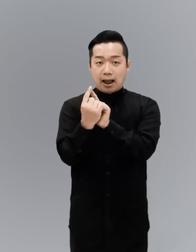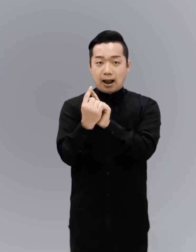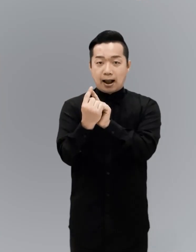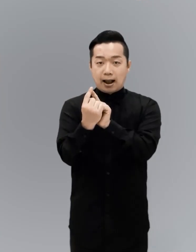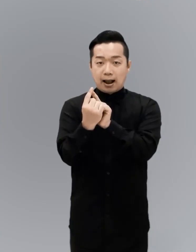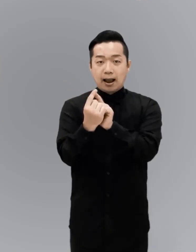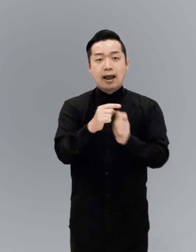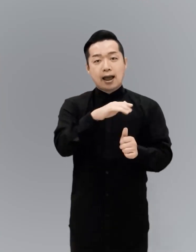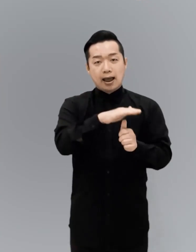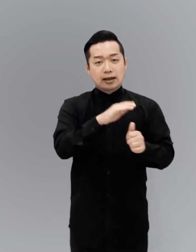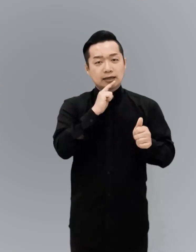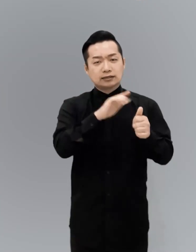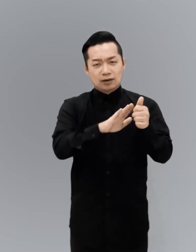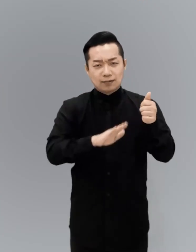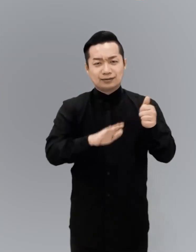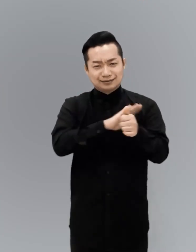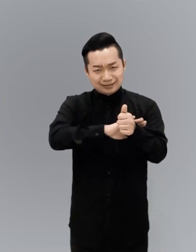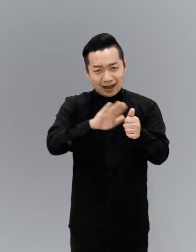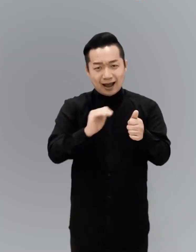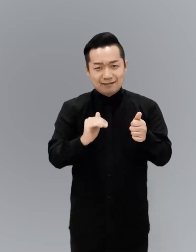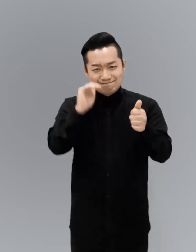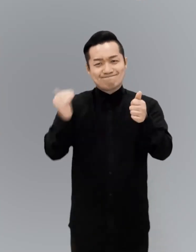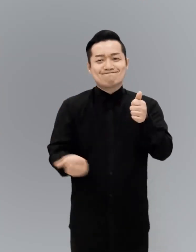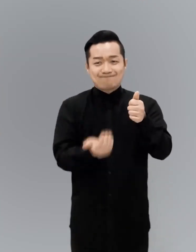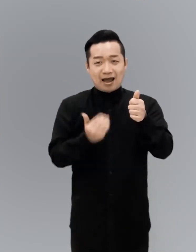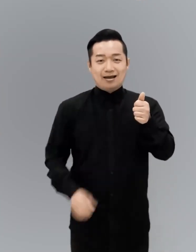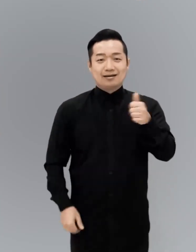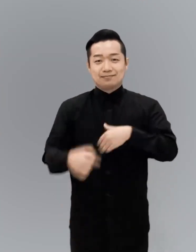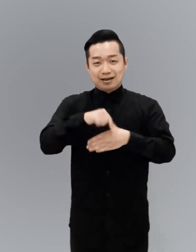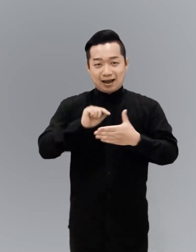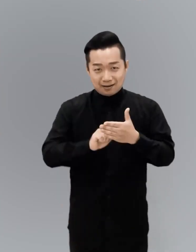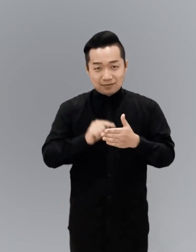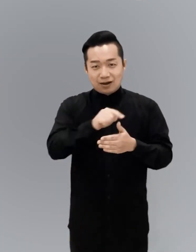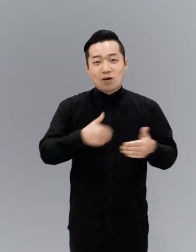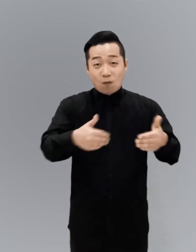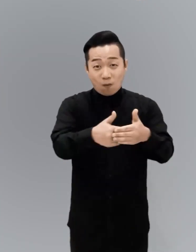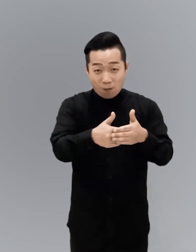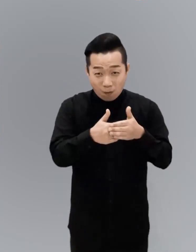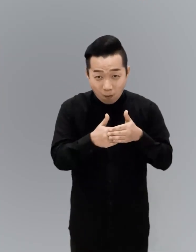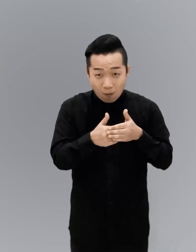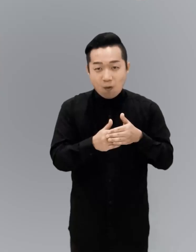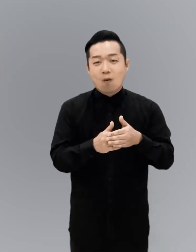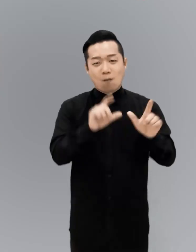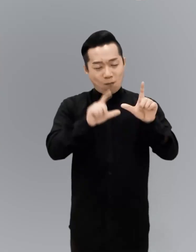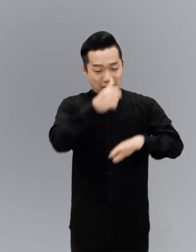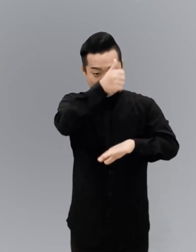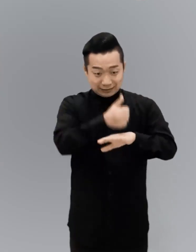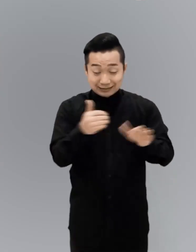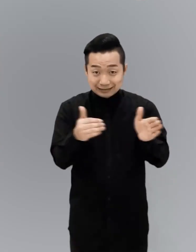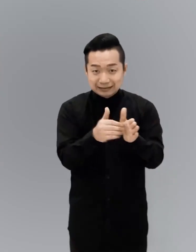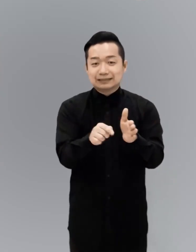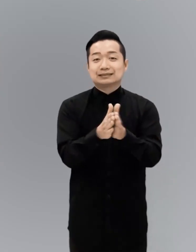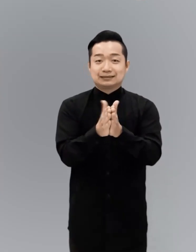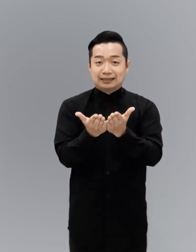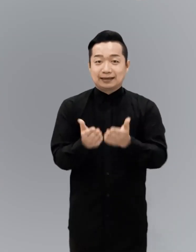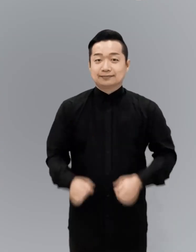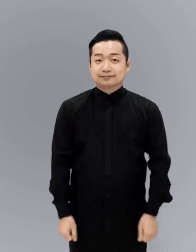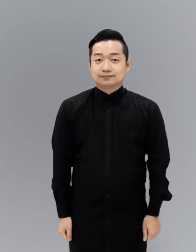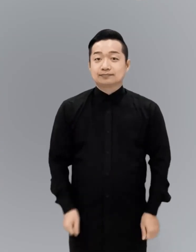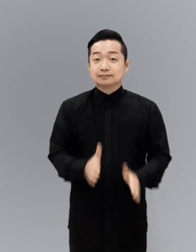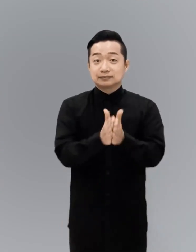만나서 우리 아이가 정말 잘 해냈구나 라는 이런 마음으로 아이를 꼭 끌어안는 장면으로 끝이 나는